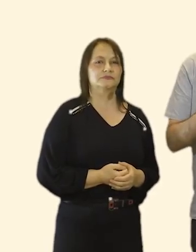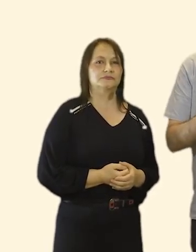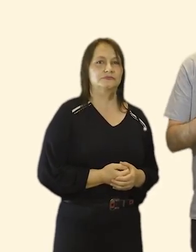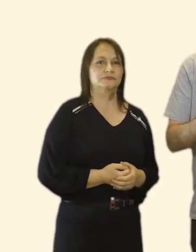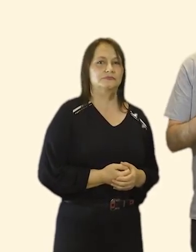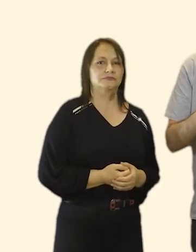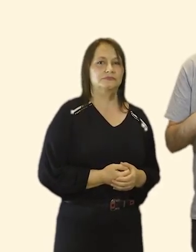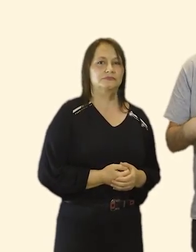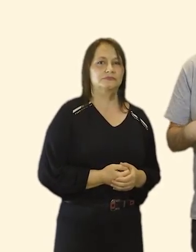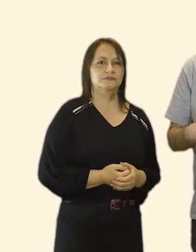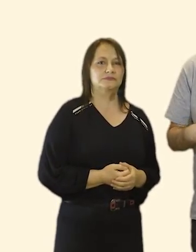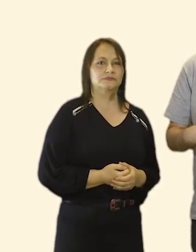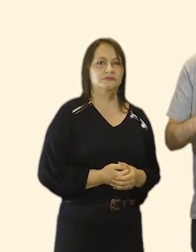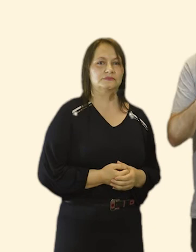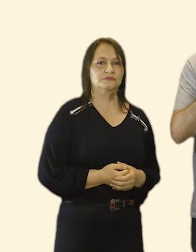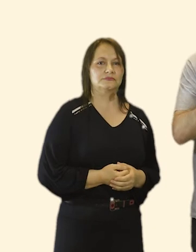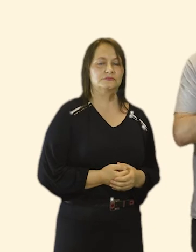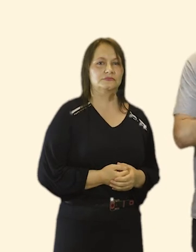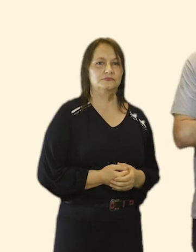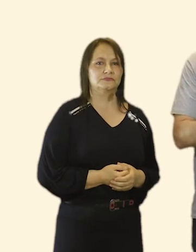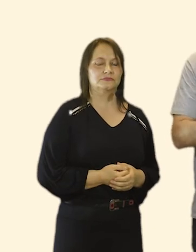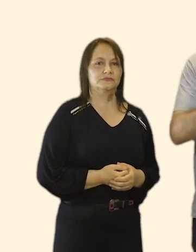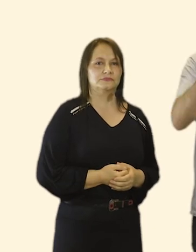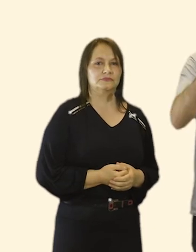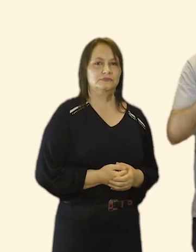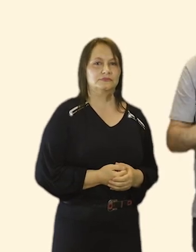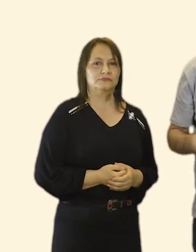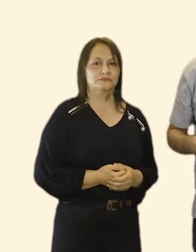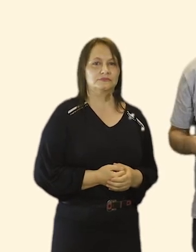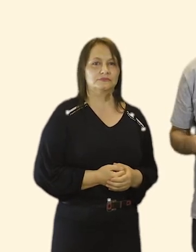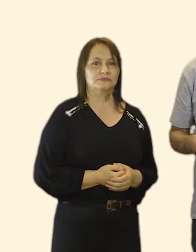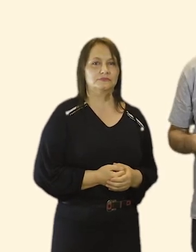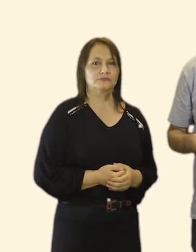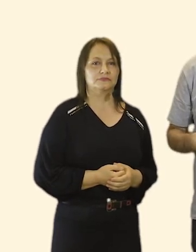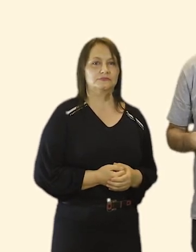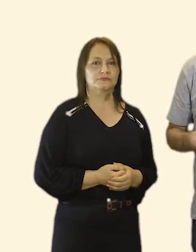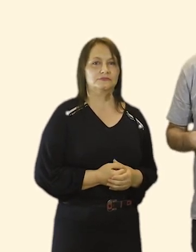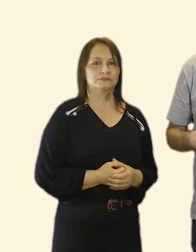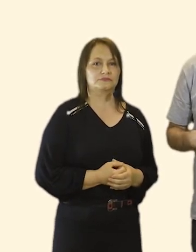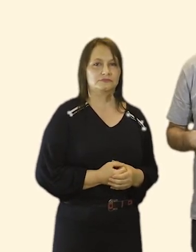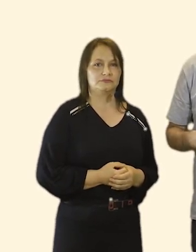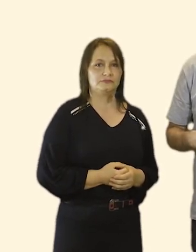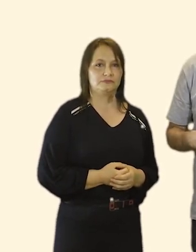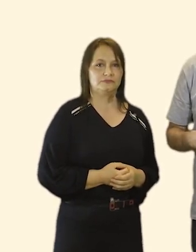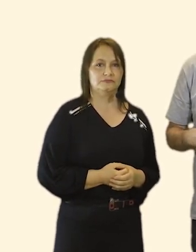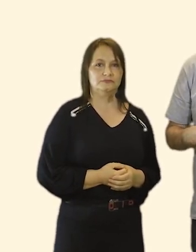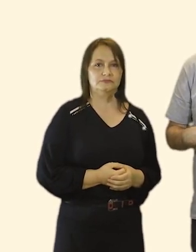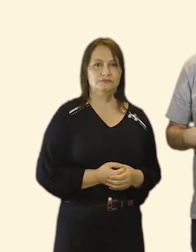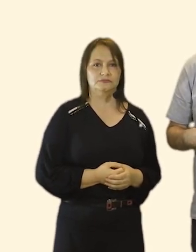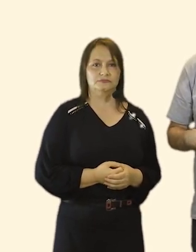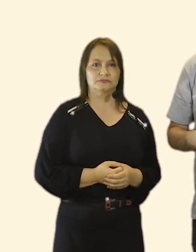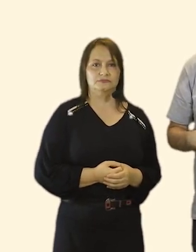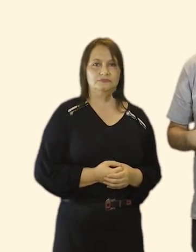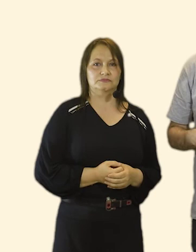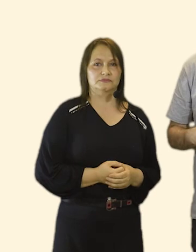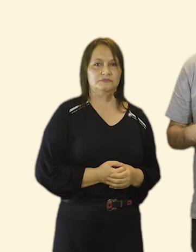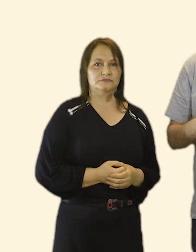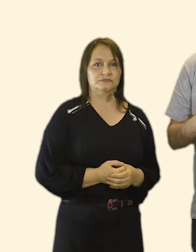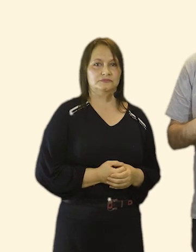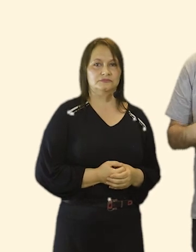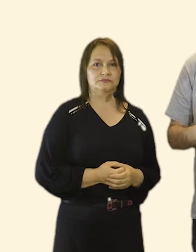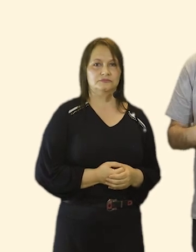Observe a frase e tente completar com o adjetivo indicado. Vamos lá. Letra A. Letra A.